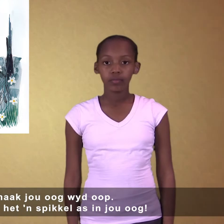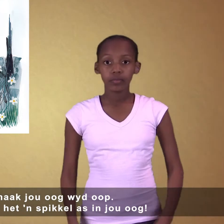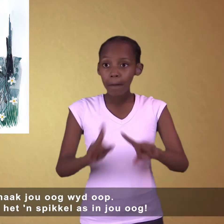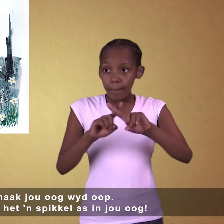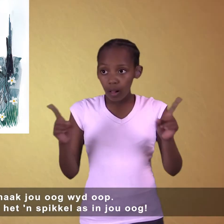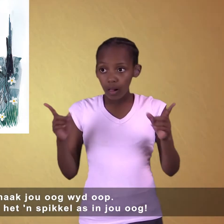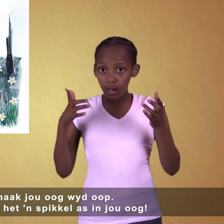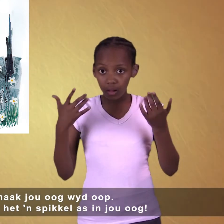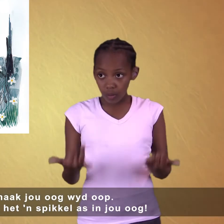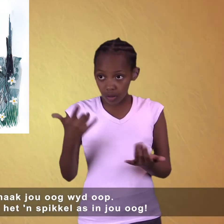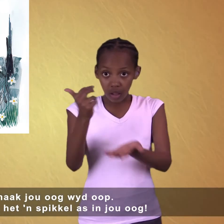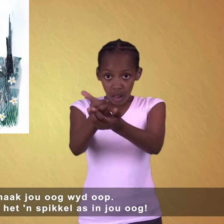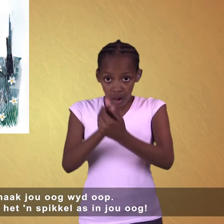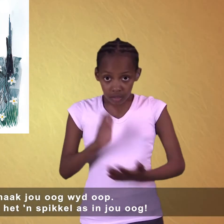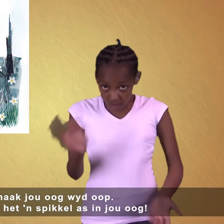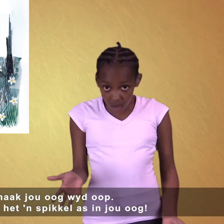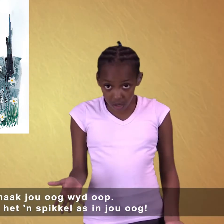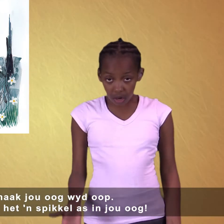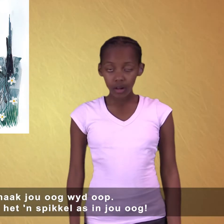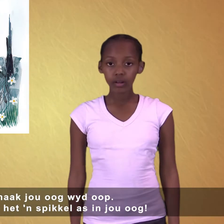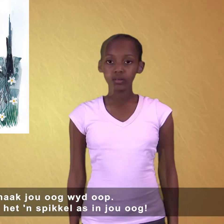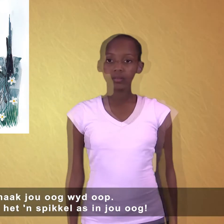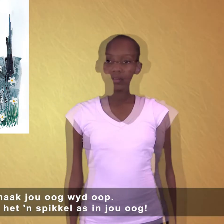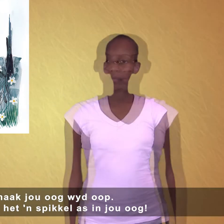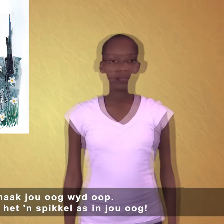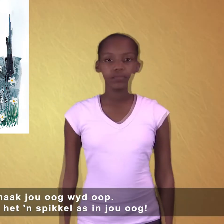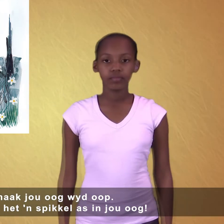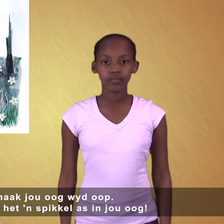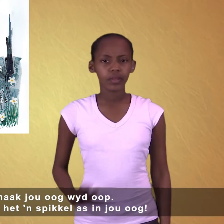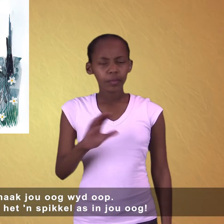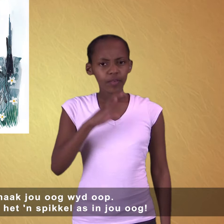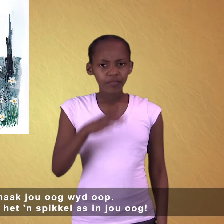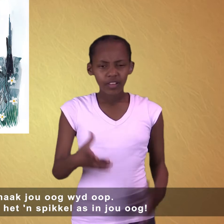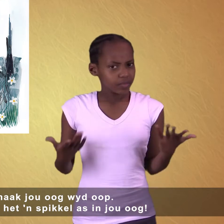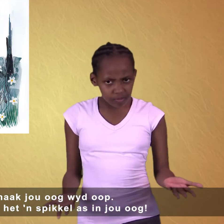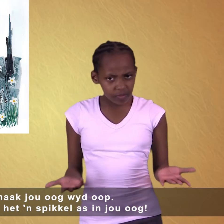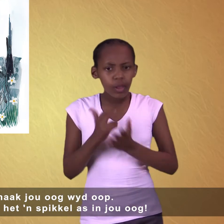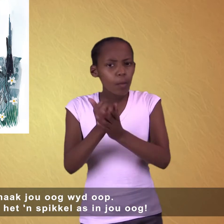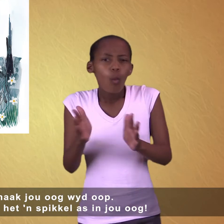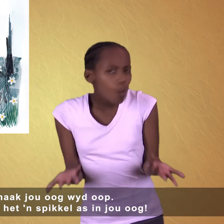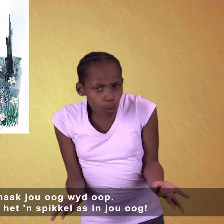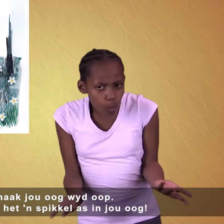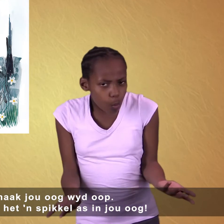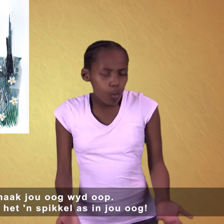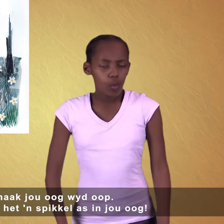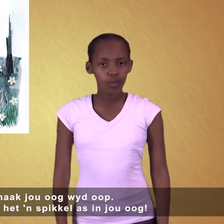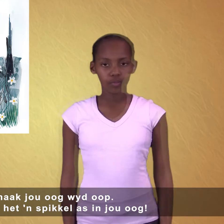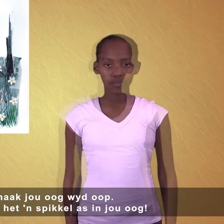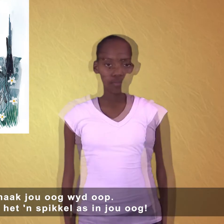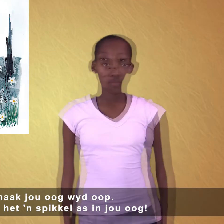Wyd oop. Maak jou oog wyd oop. O, jene olifant, jy het 'n spikkel as in jou